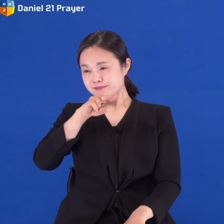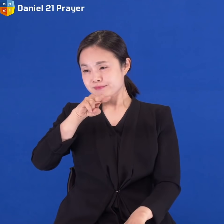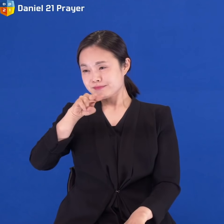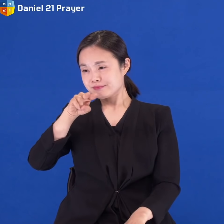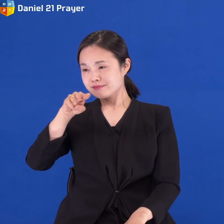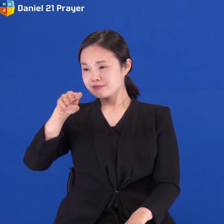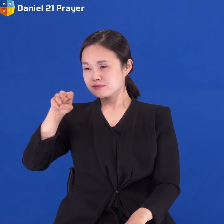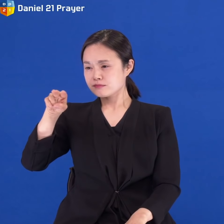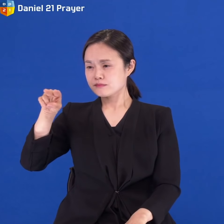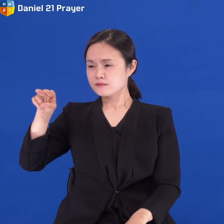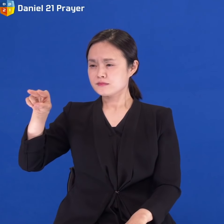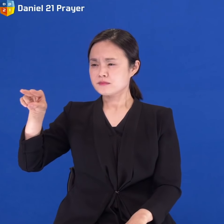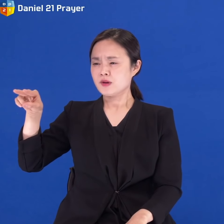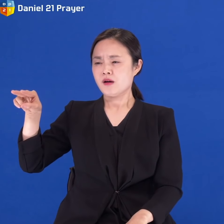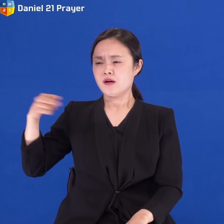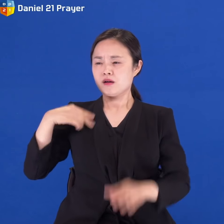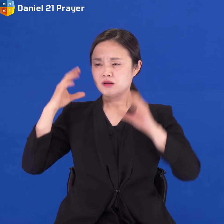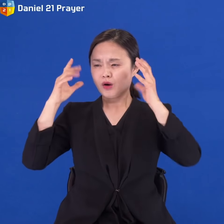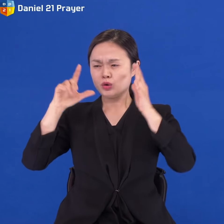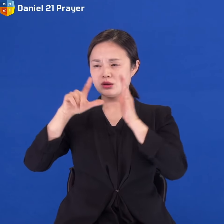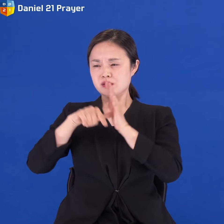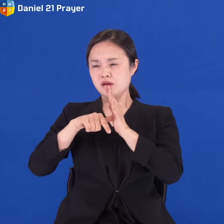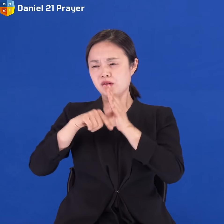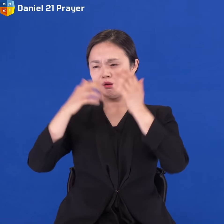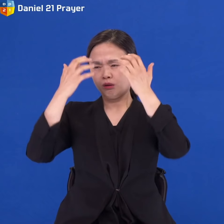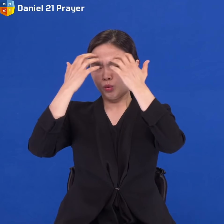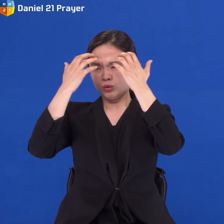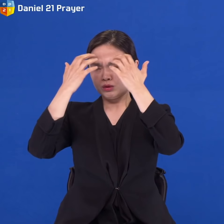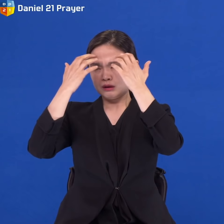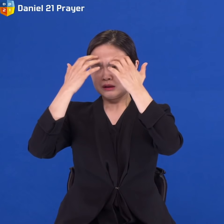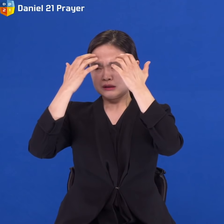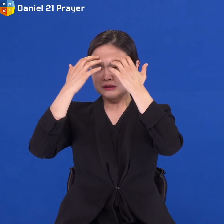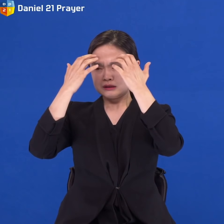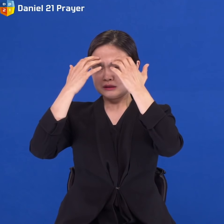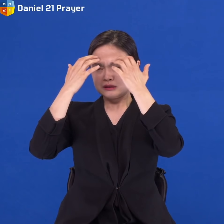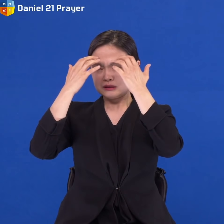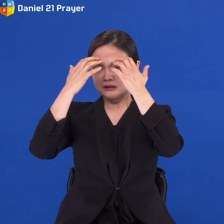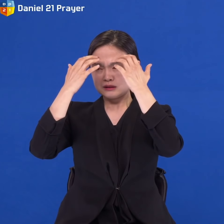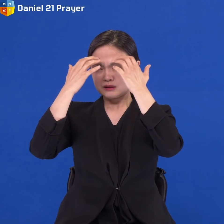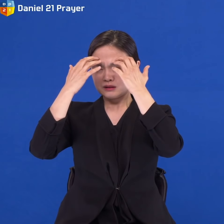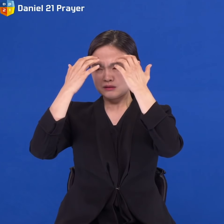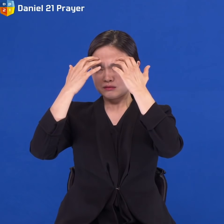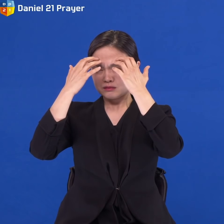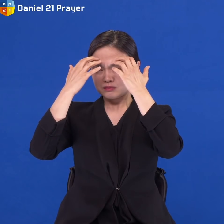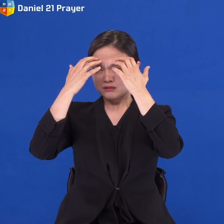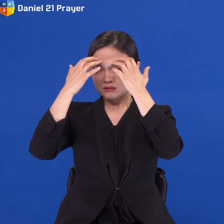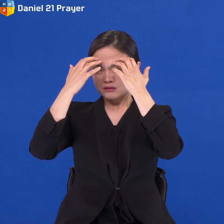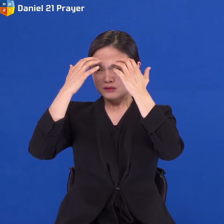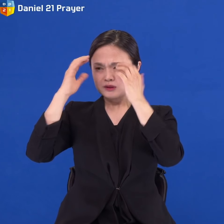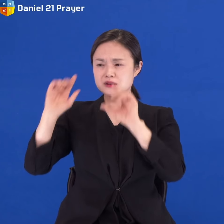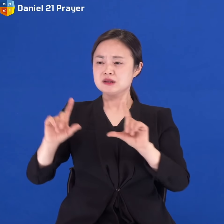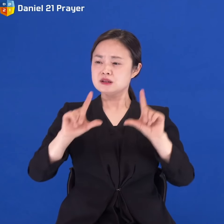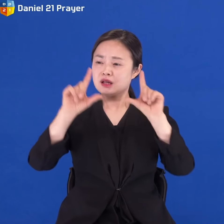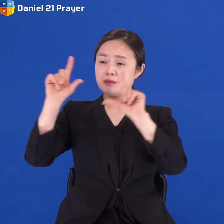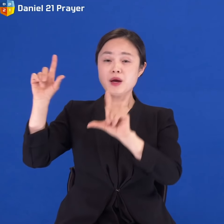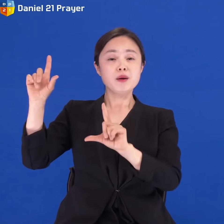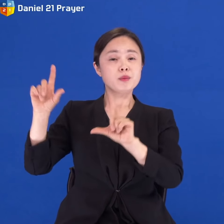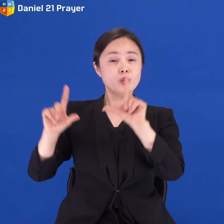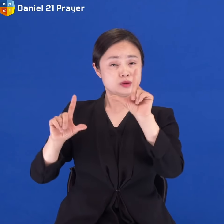험한 인생의 주인공의 자리에 있었던 제 눈에 비춰진